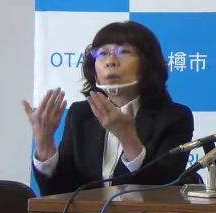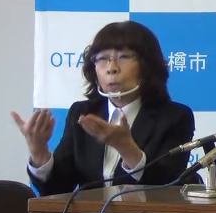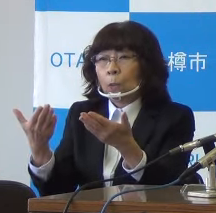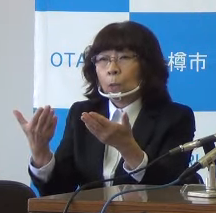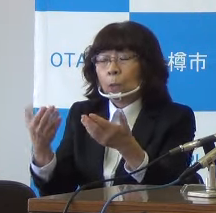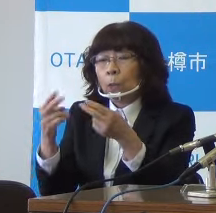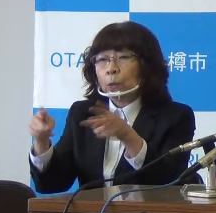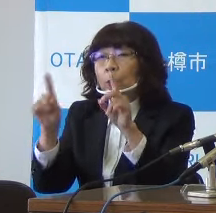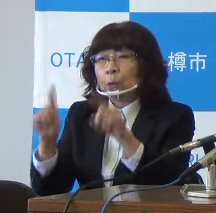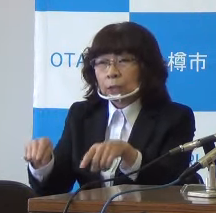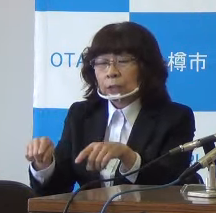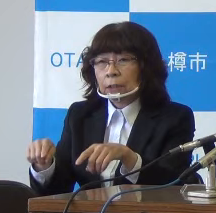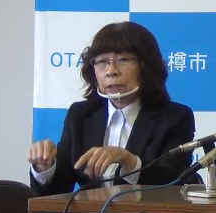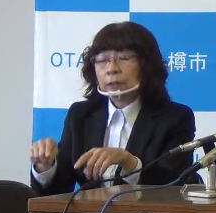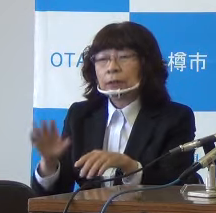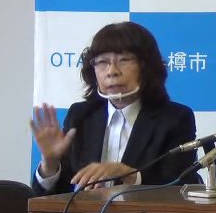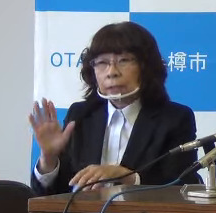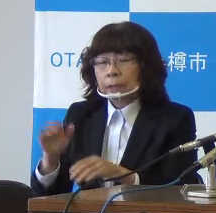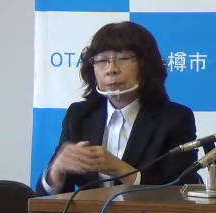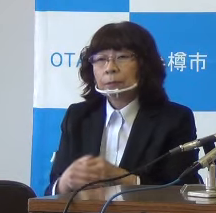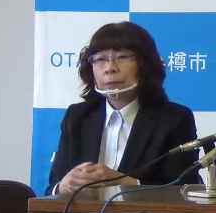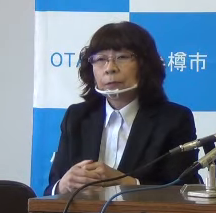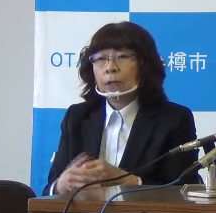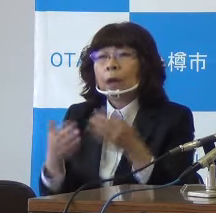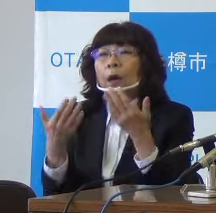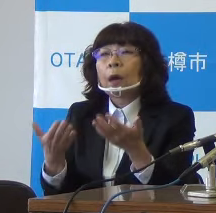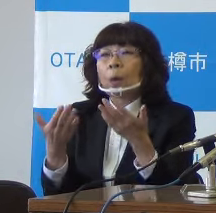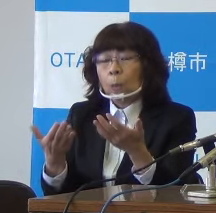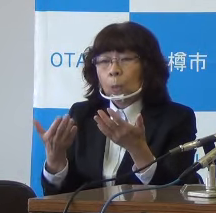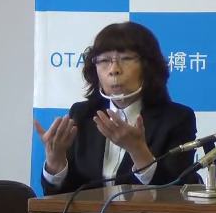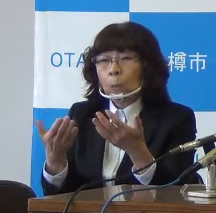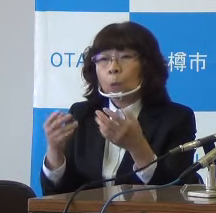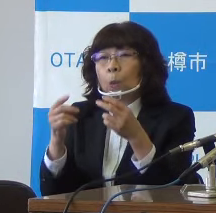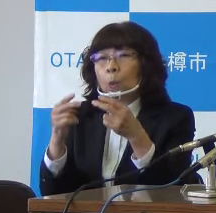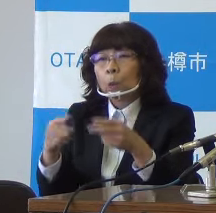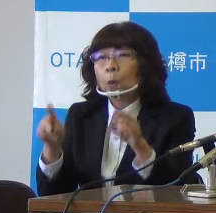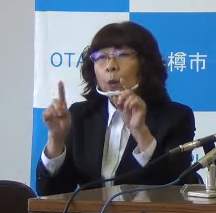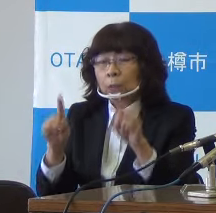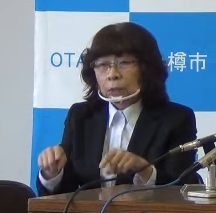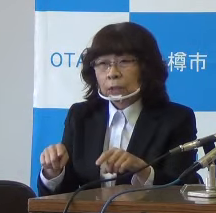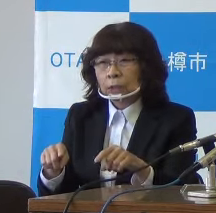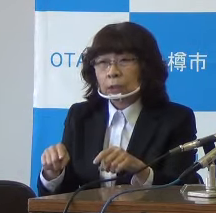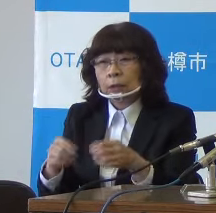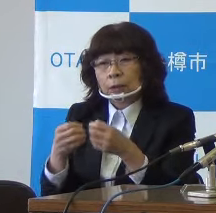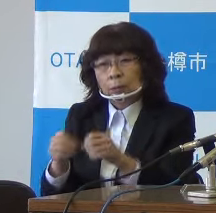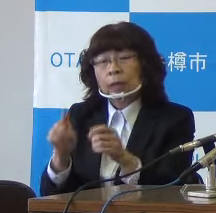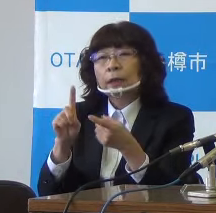事の取り扱いです。学校行事、具体的には